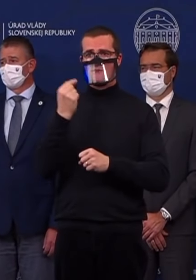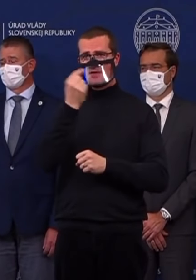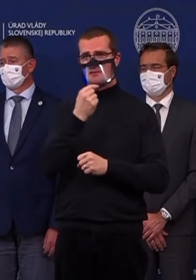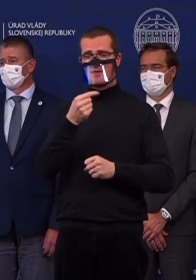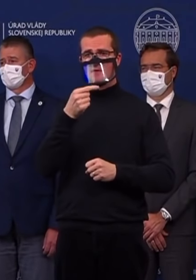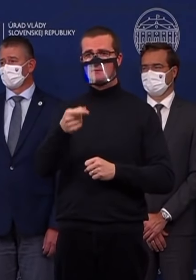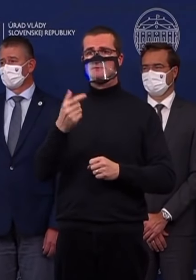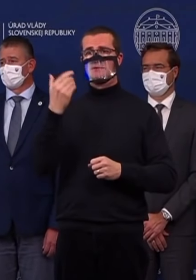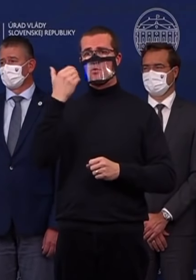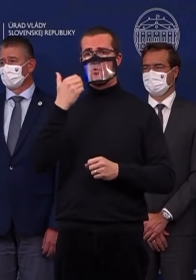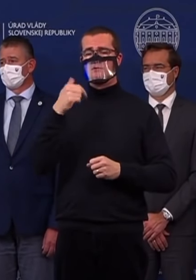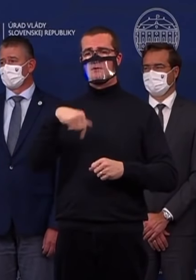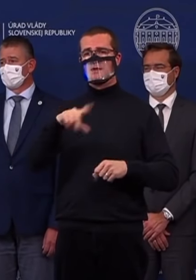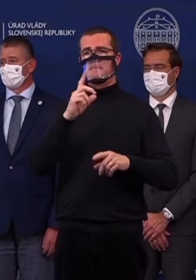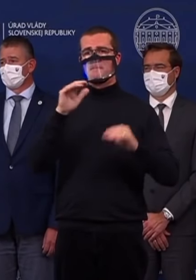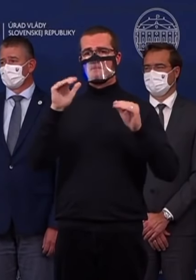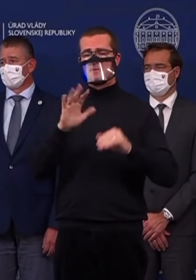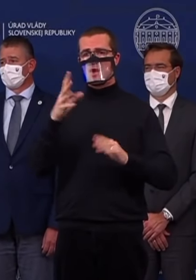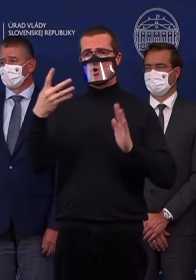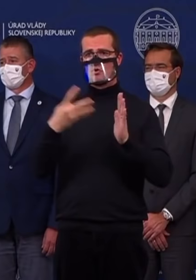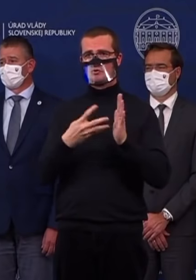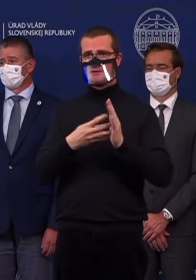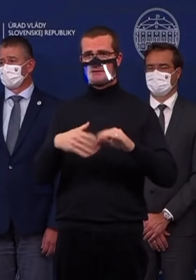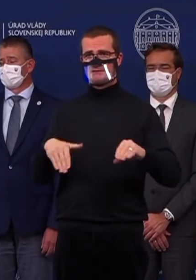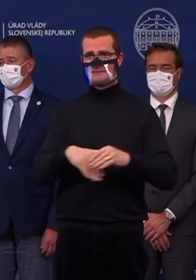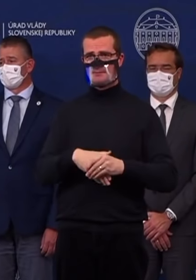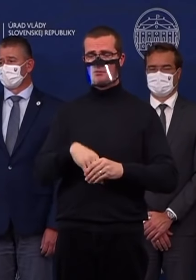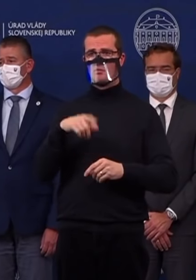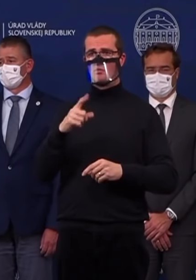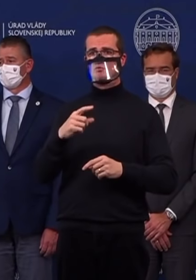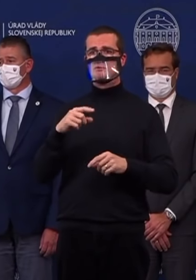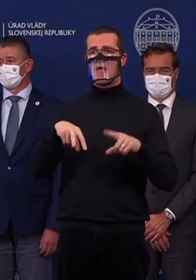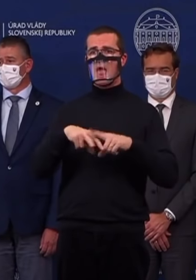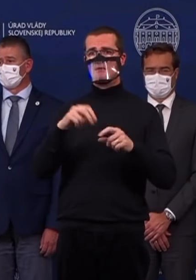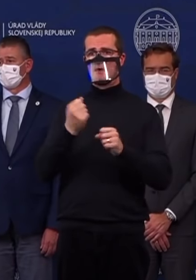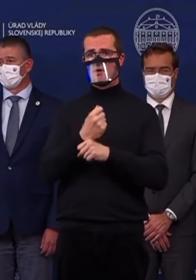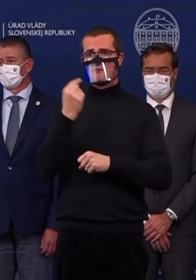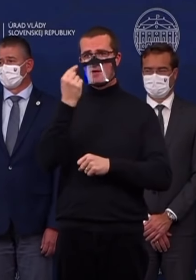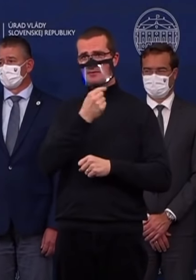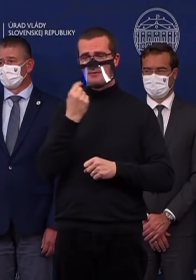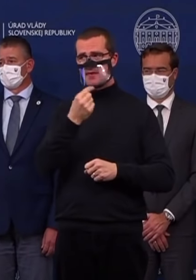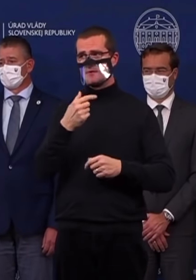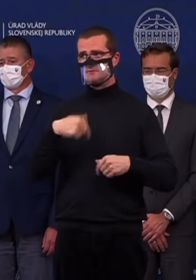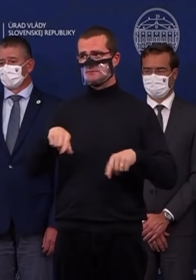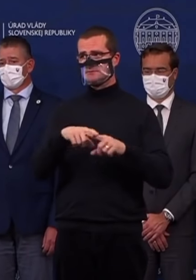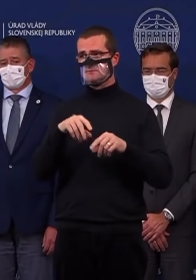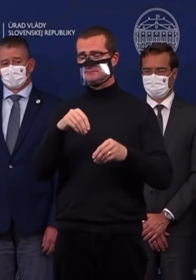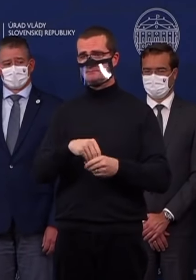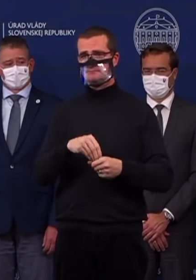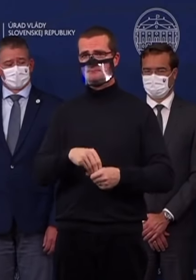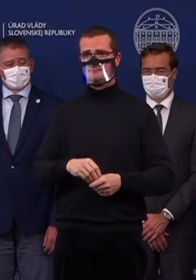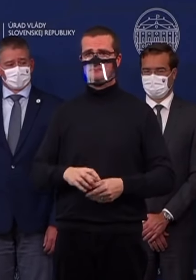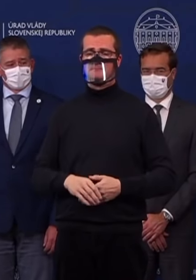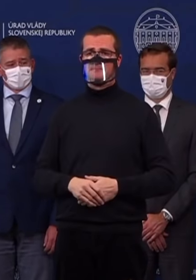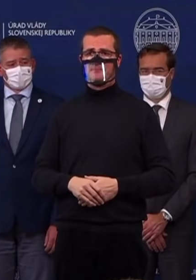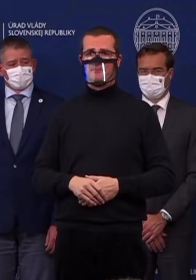ako 4000 zamestnancov. Firmy na to celku tlačia a antigénne testy sa vyzerajú byť, že ako cesta von z tohto celého.